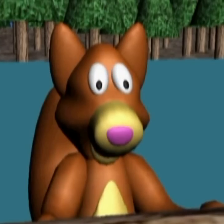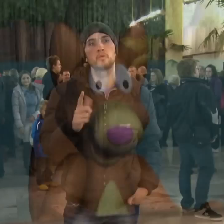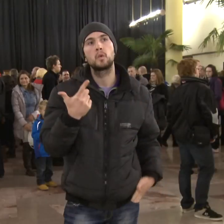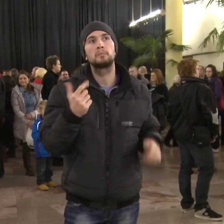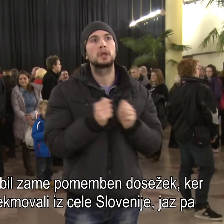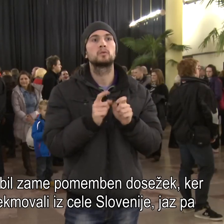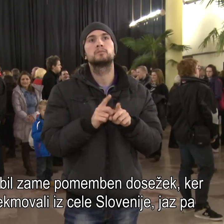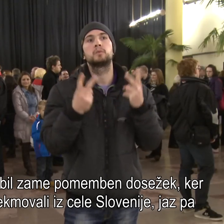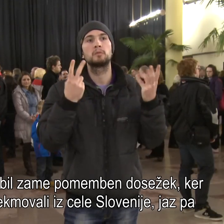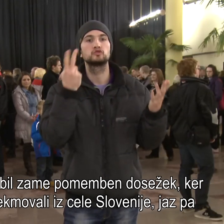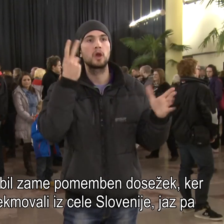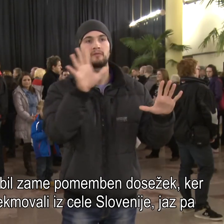Oh.